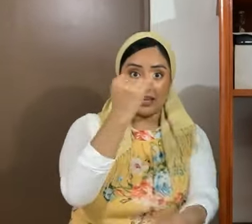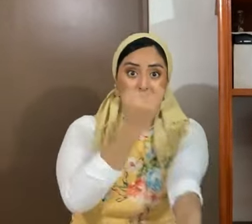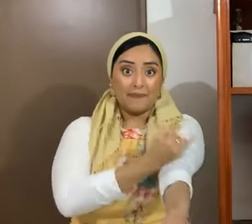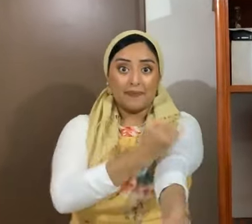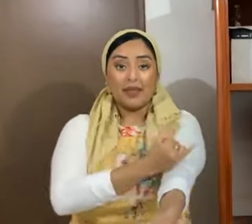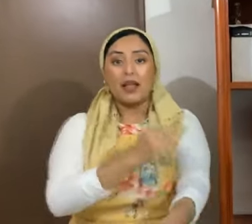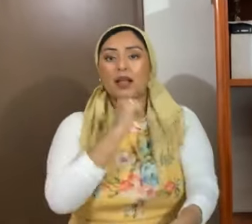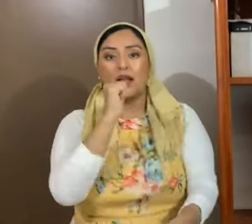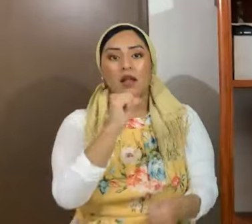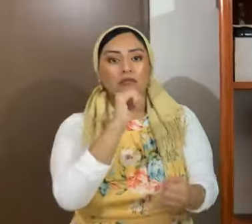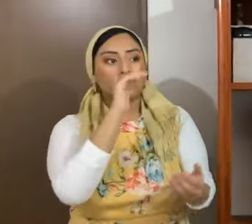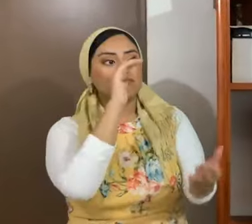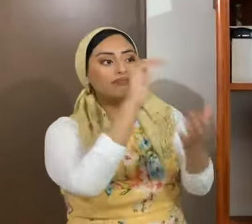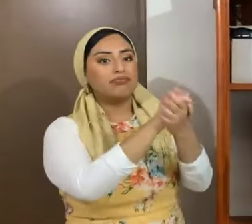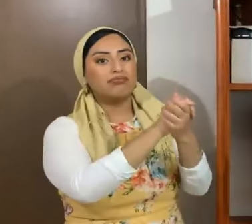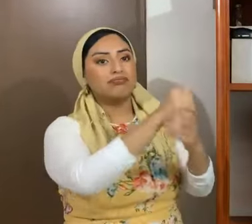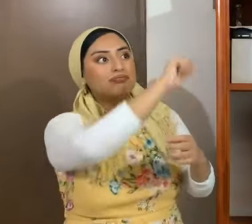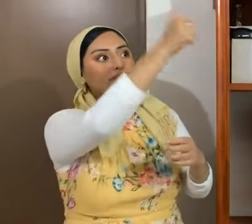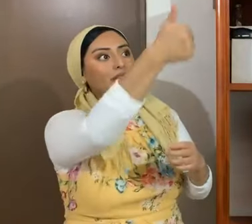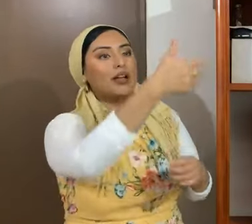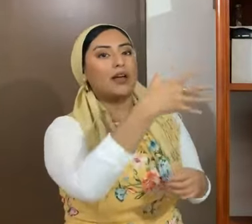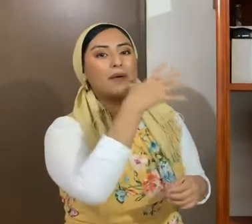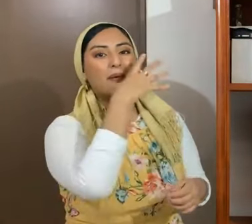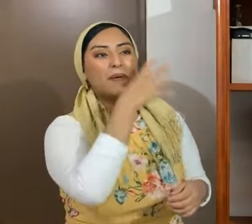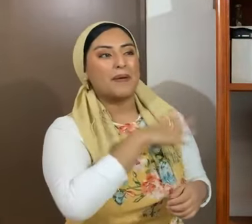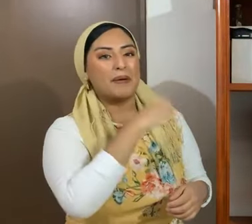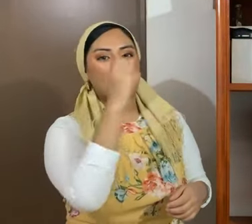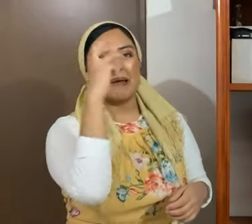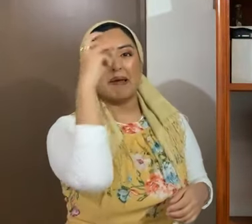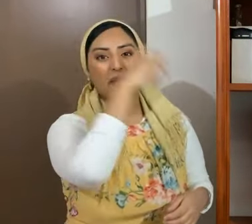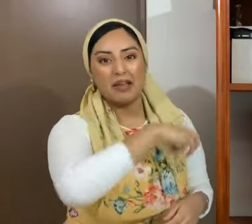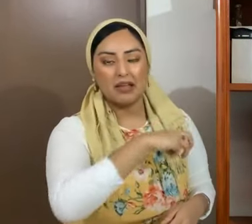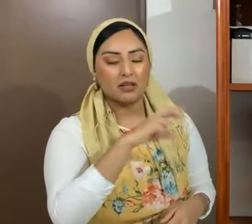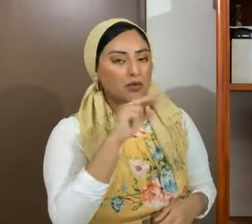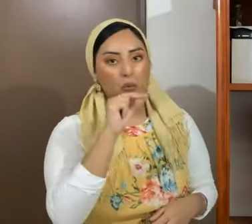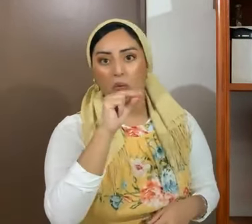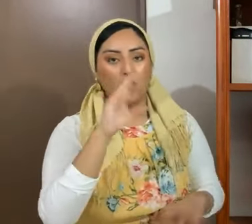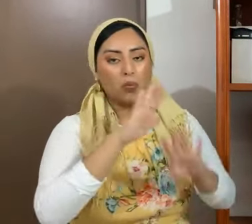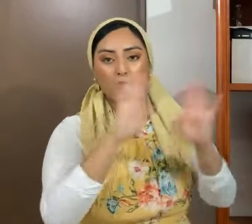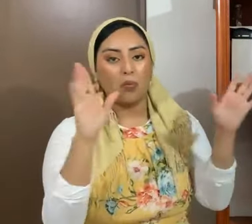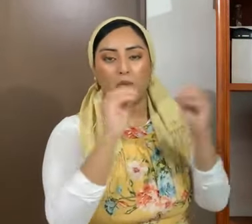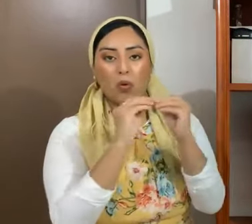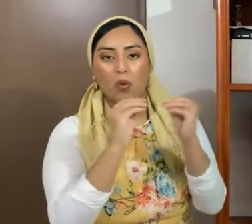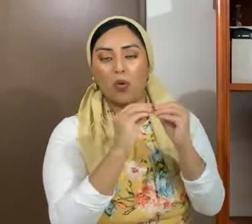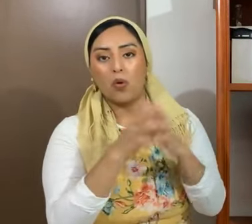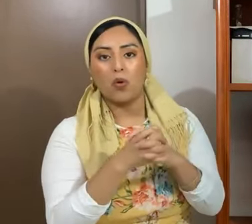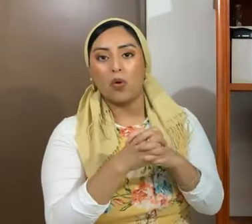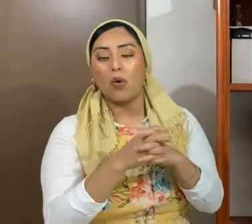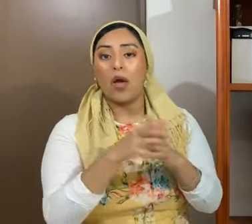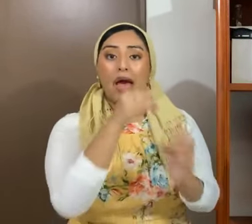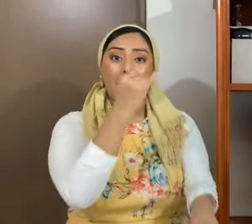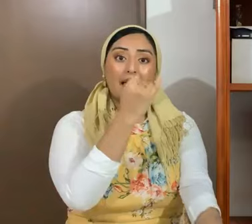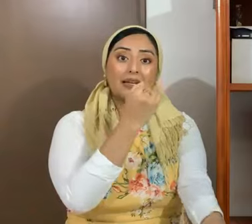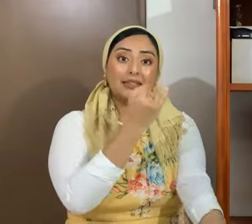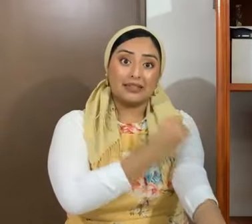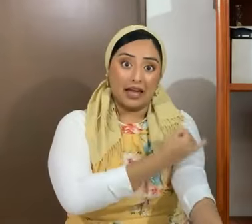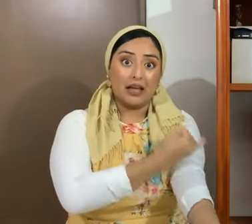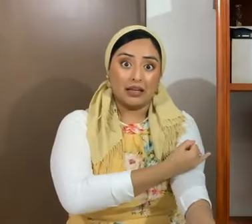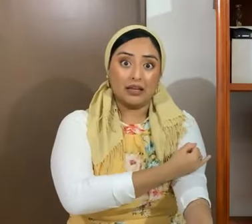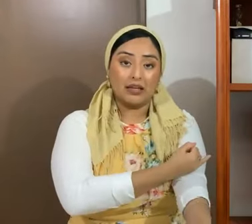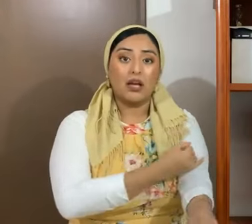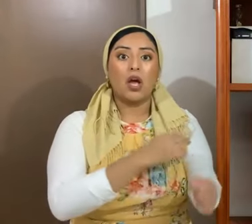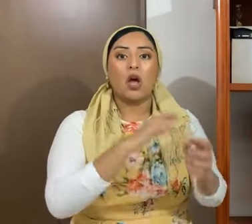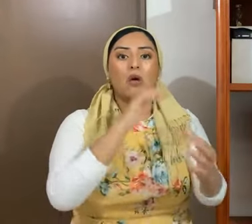o a casarse con una cananea, con alguien que no fuera de la familia, con una idólatra, sino que ya